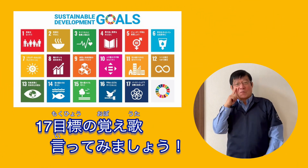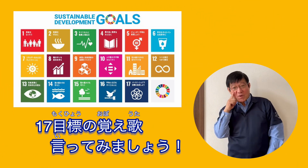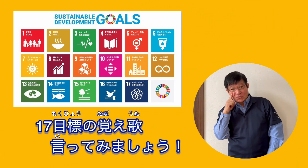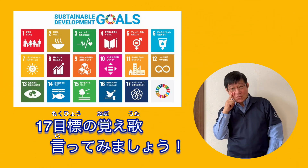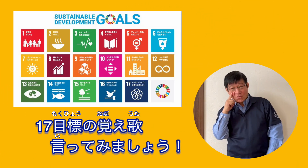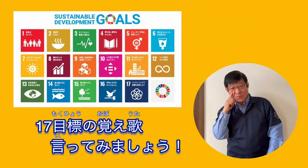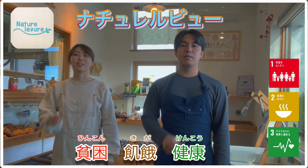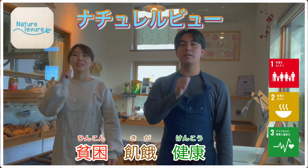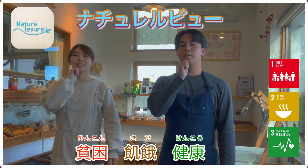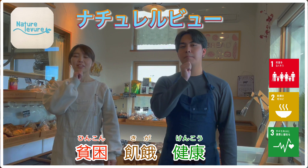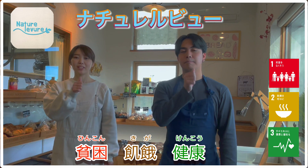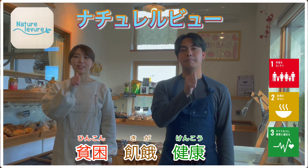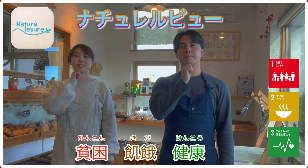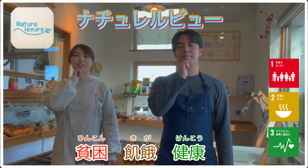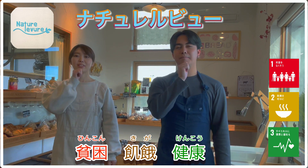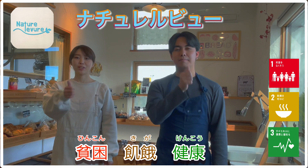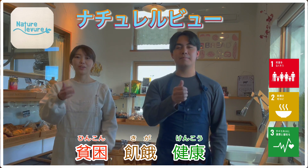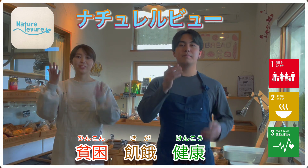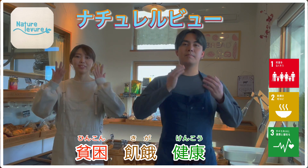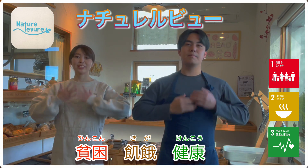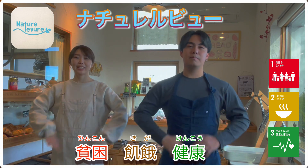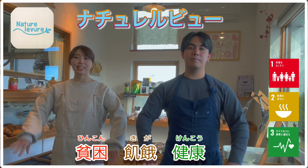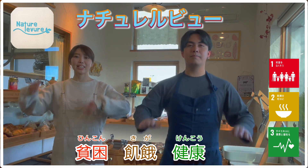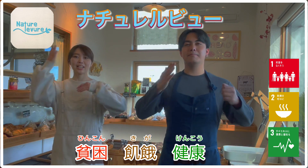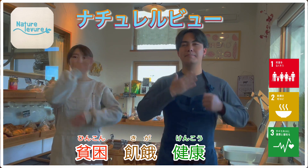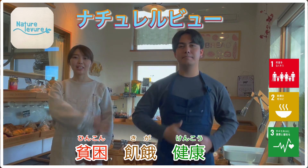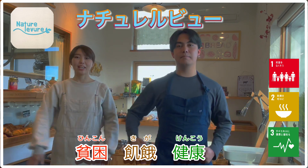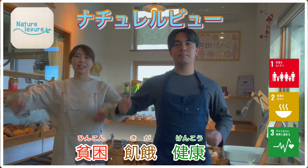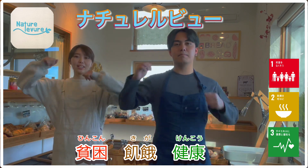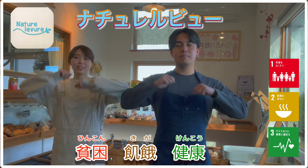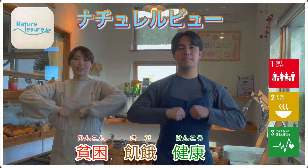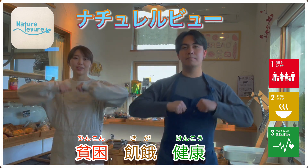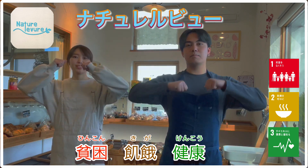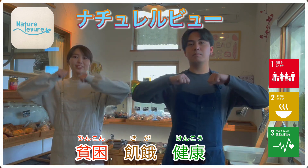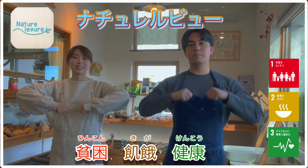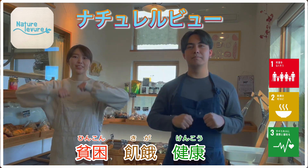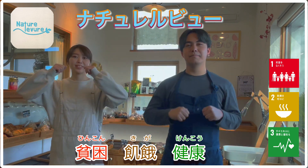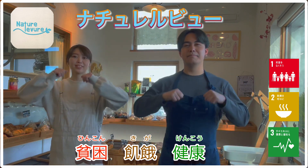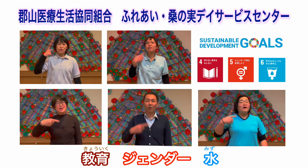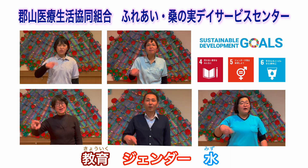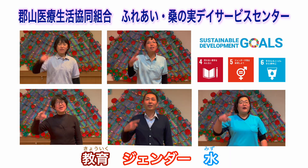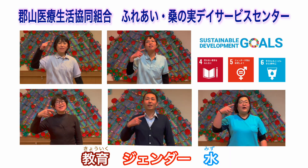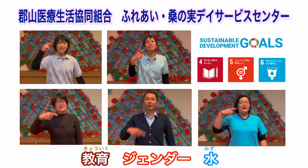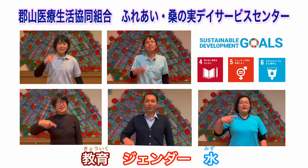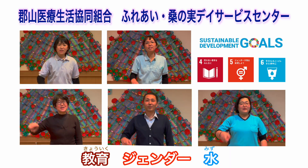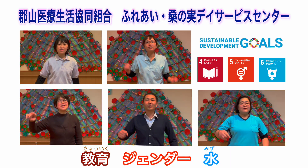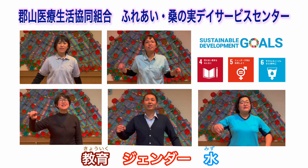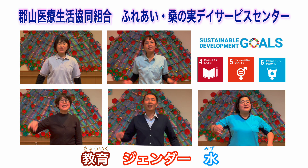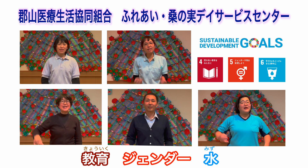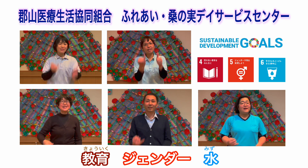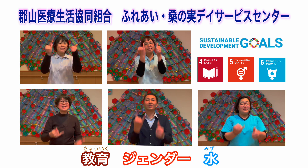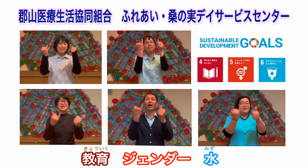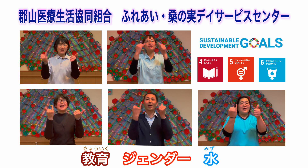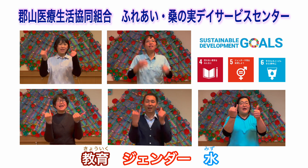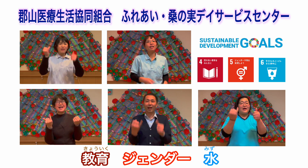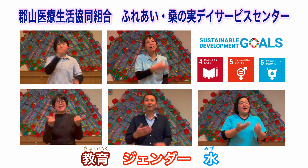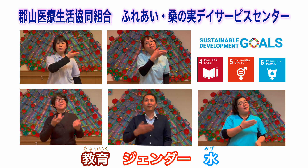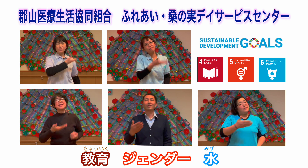う。 根気が健康、 教育ジェンダー